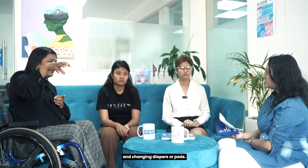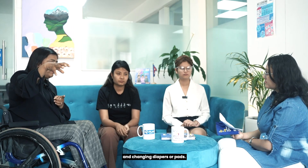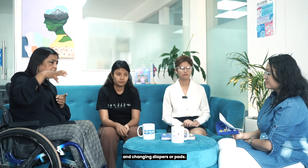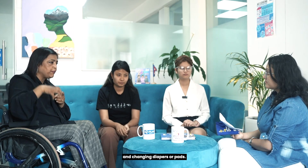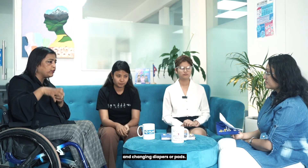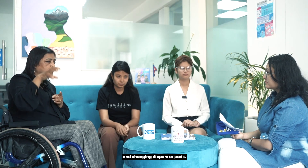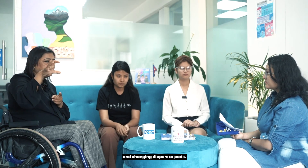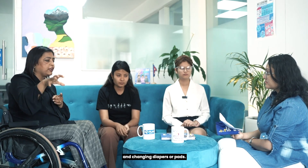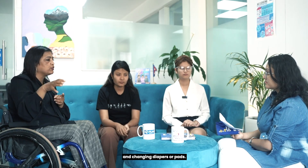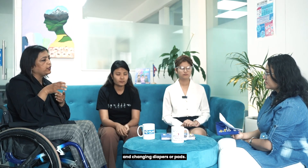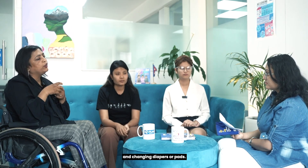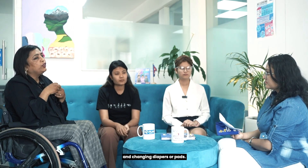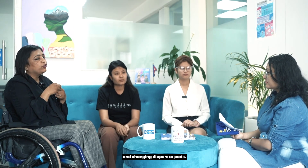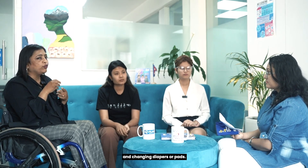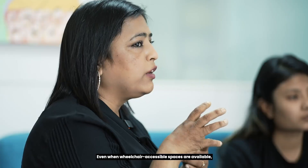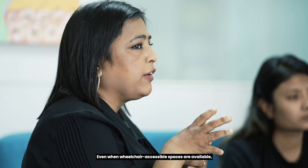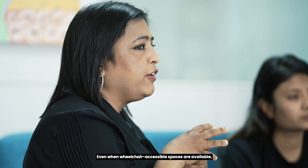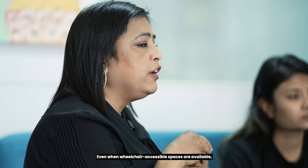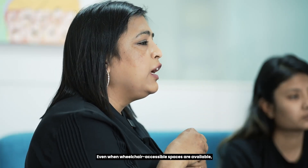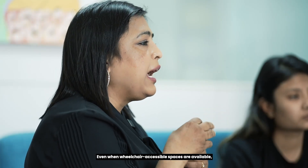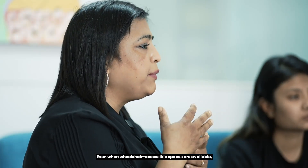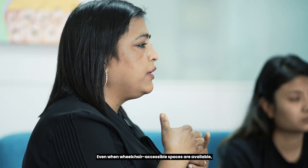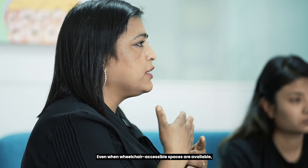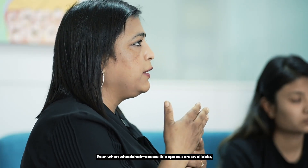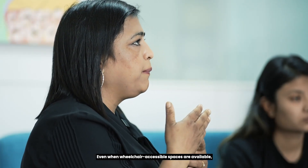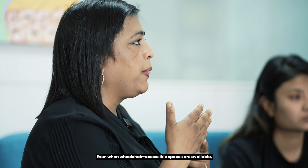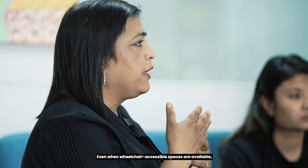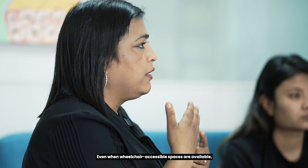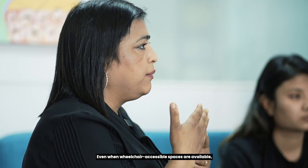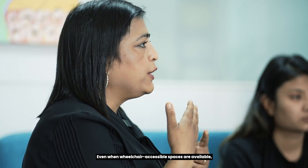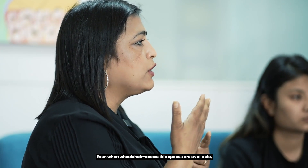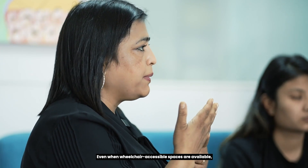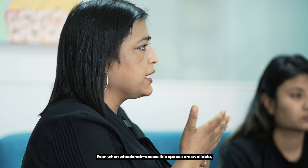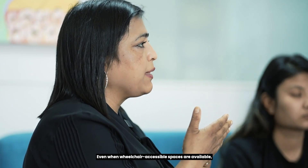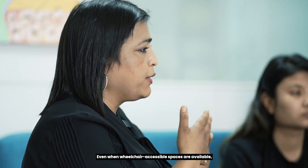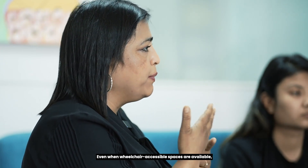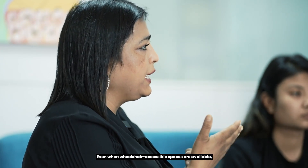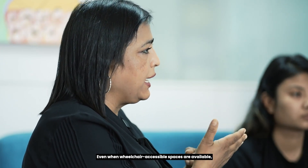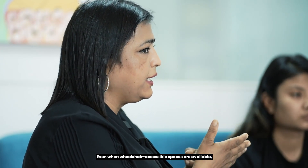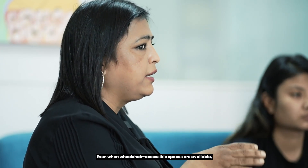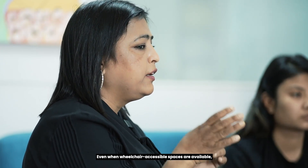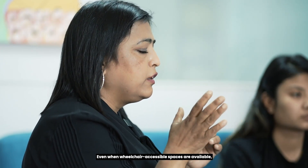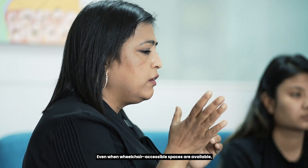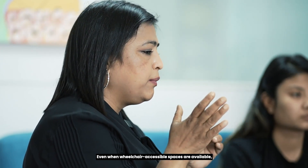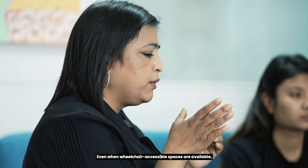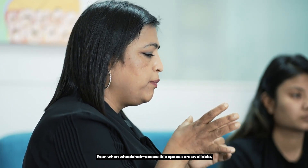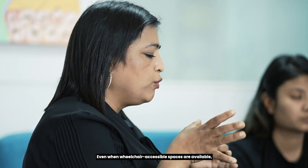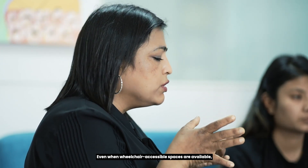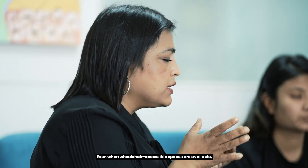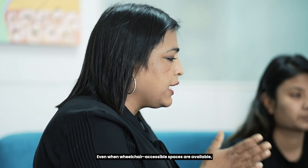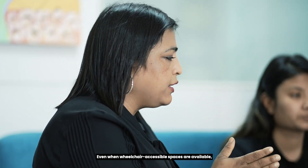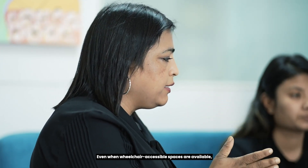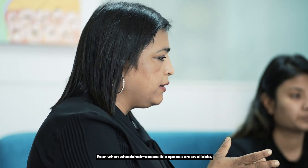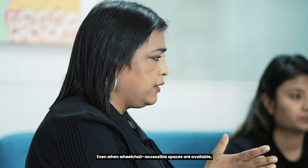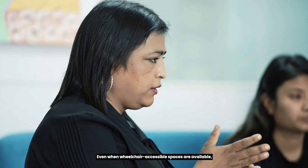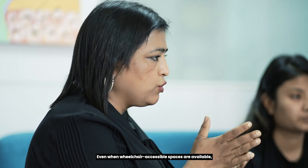चाहियो, डाइपरहरू चेक्ने ठाउँ चाहियो. त्यो गर्दाखेरि हामीहरूले चाहिँ मेरुदण्ड पक्षघात भएको महिलाहरूले अब